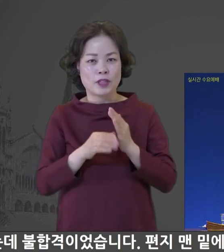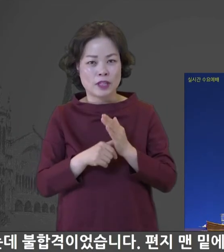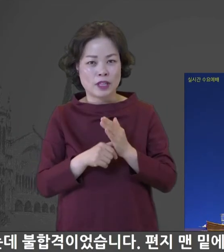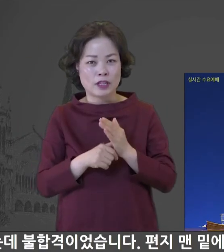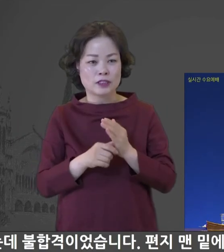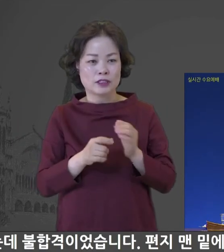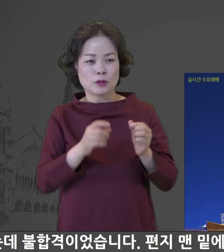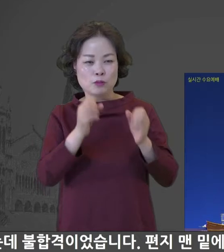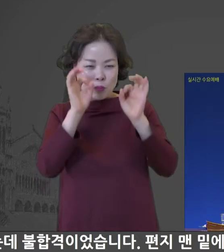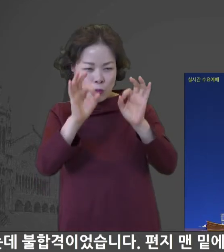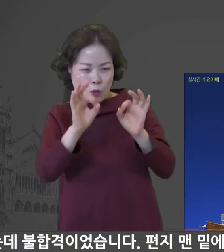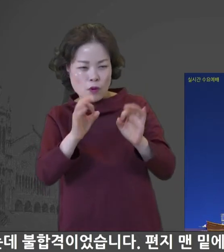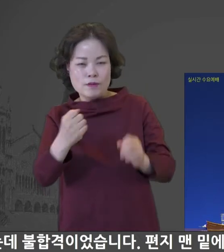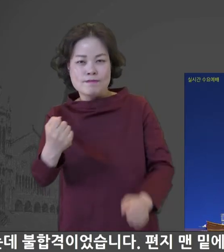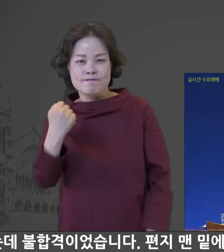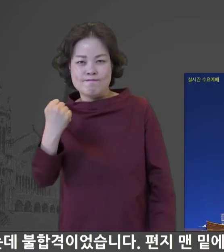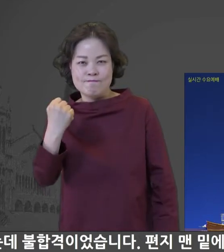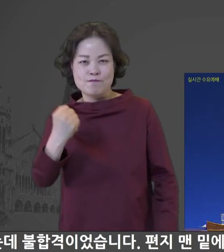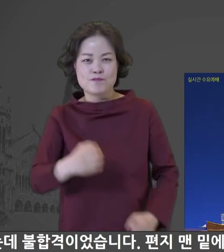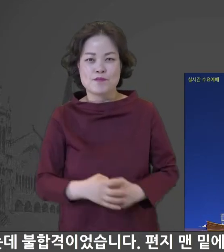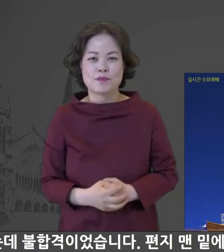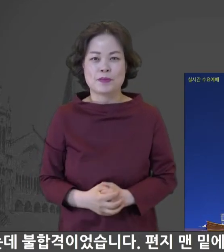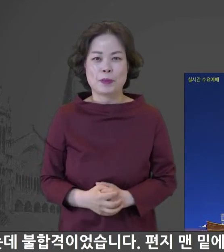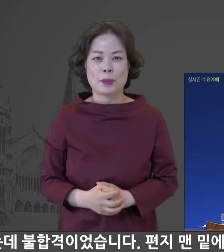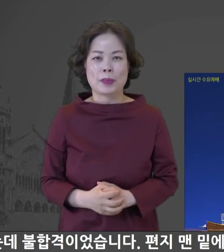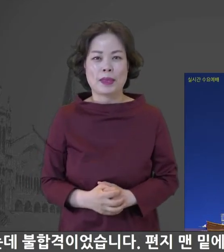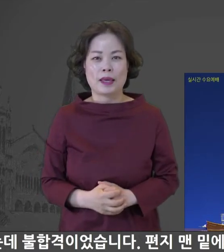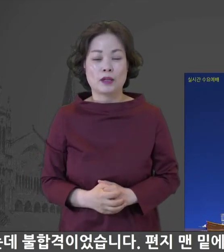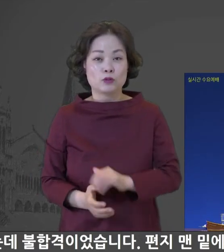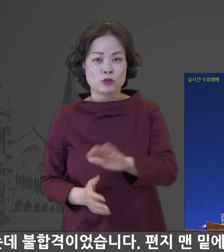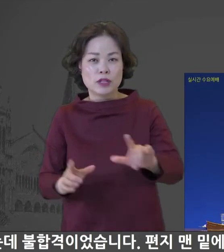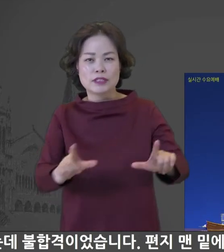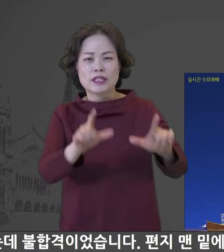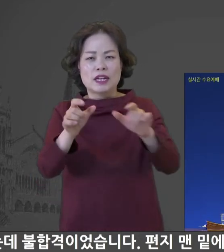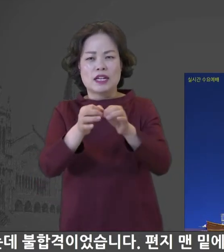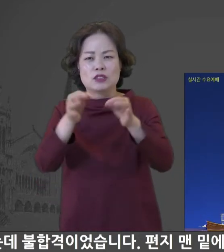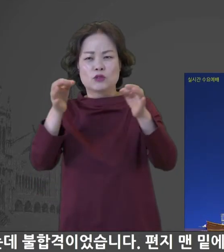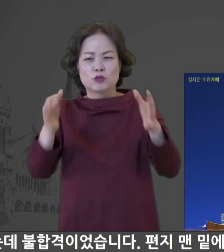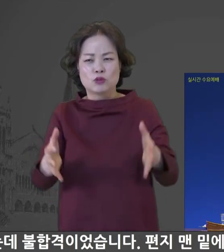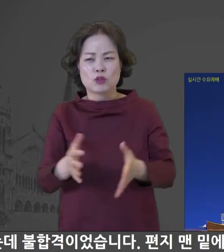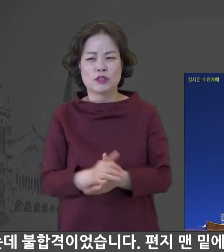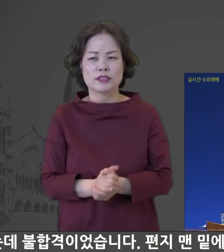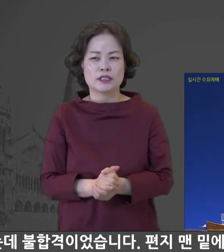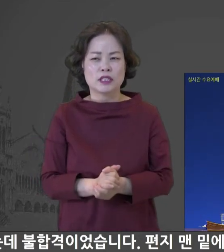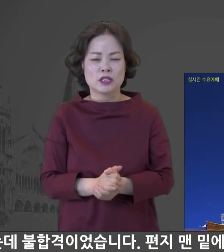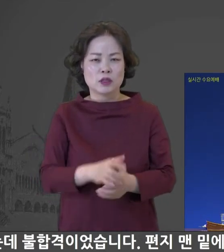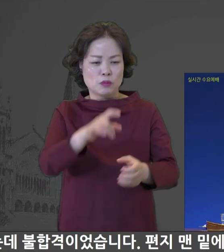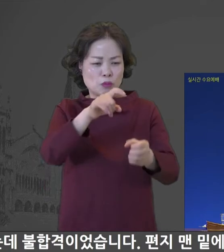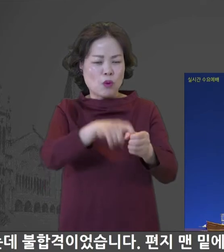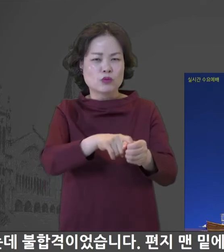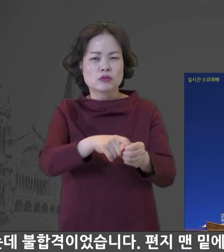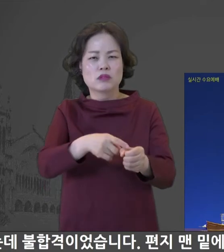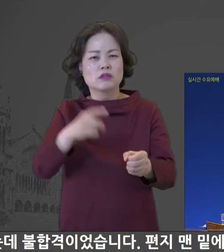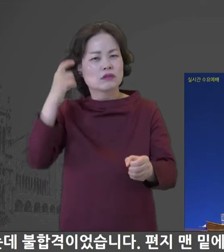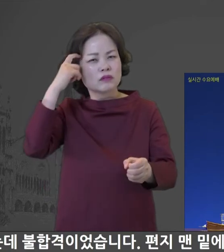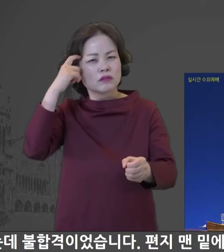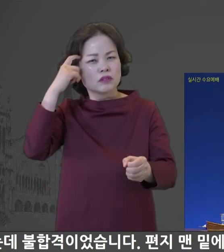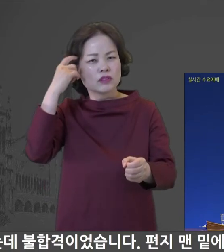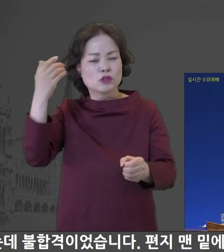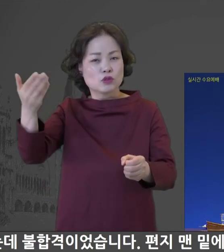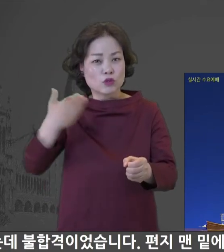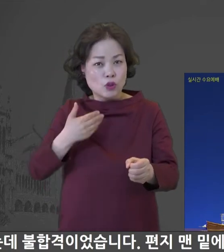2문장을 보면서 힘을 내곤 했습니다. 우리가 살아가면서 우리에게 목적의식을 주고